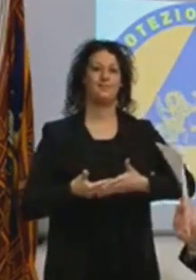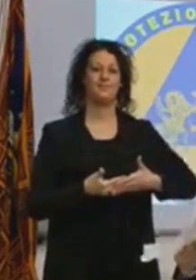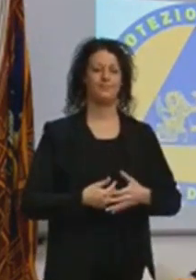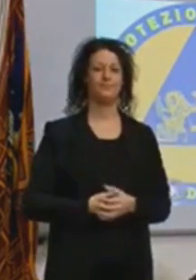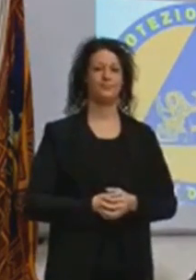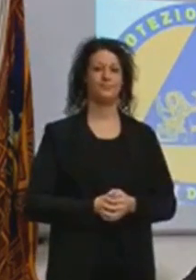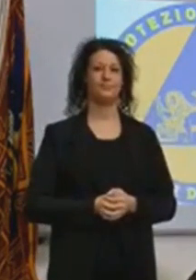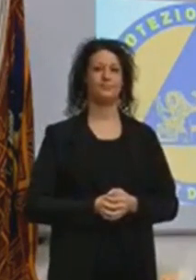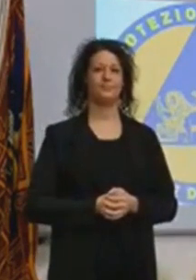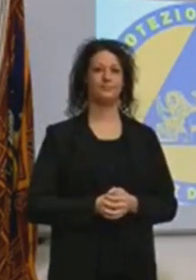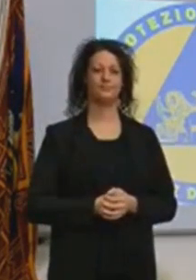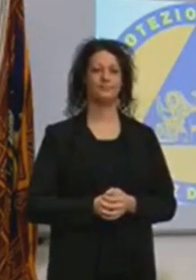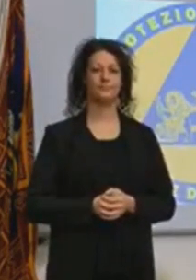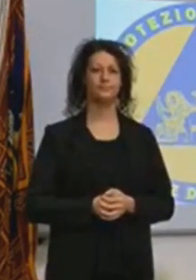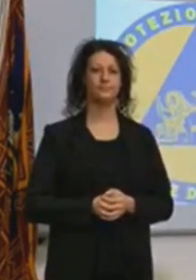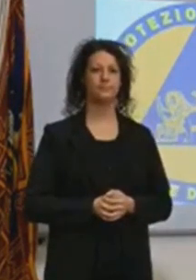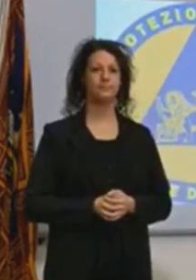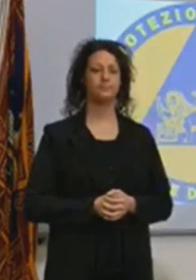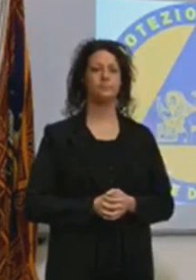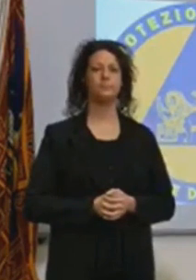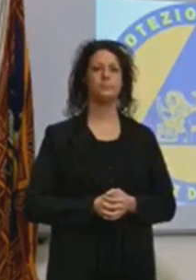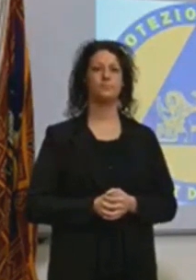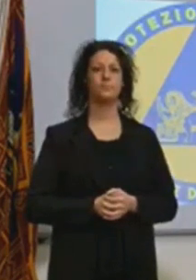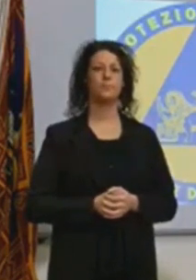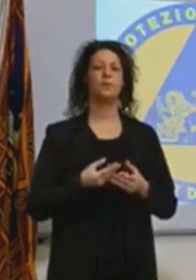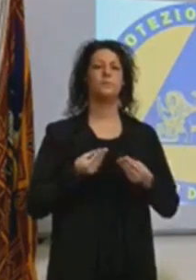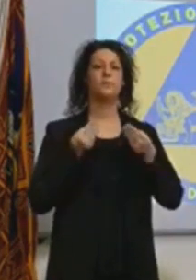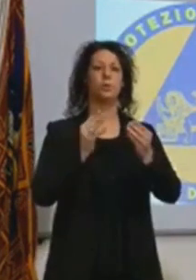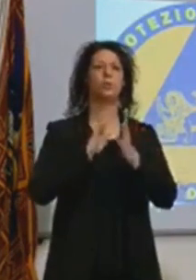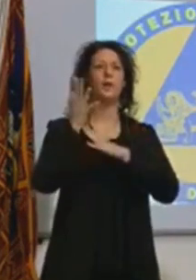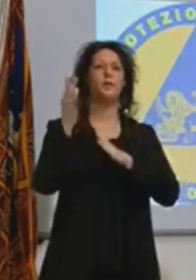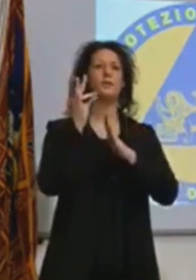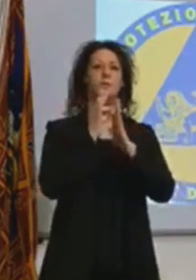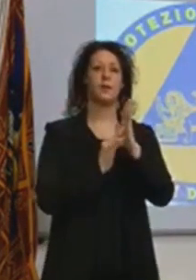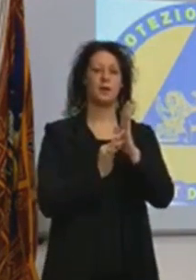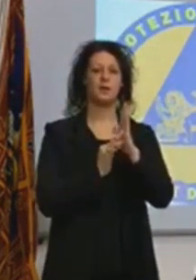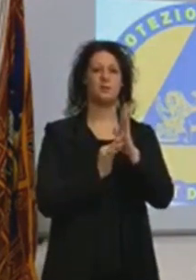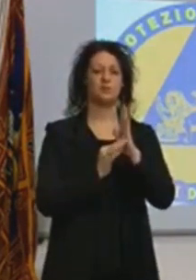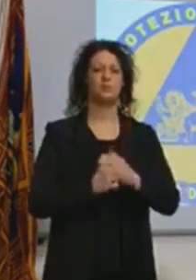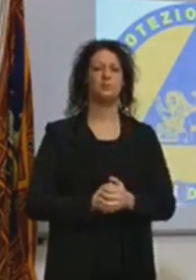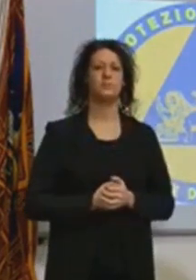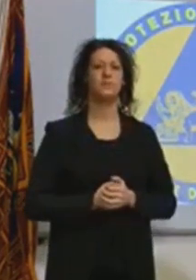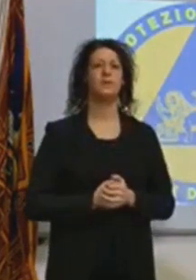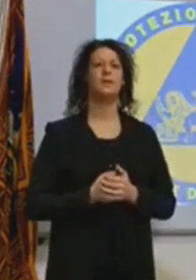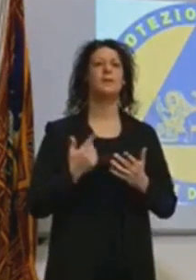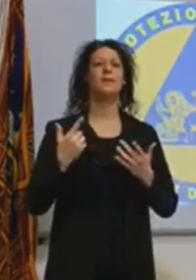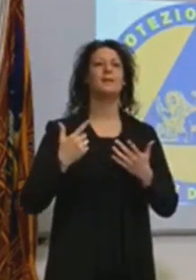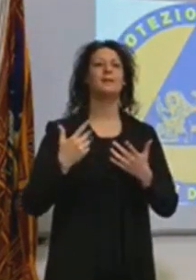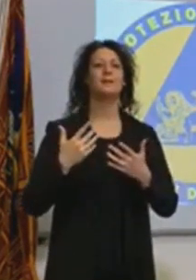Vi do un altro dato statistico, che è quello del servizio inoltre. Nei primi 10 giorni il